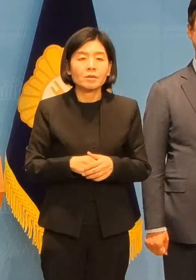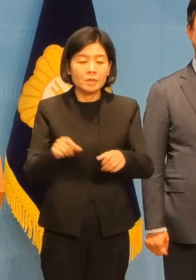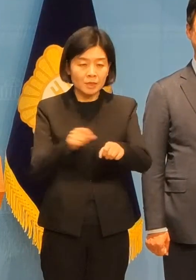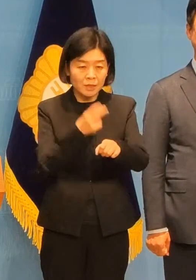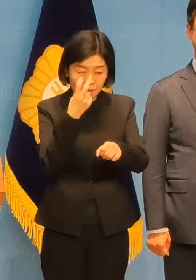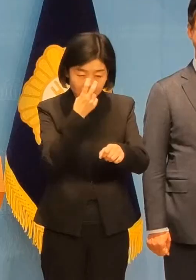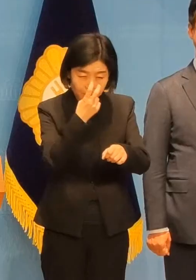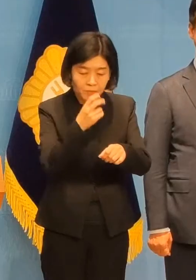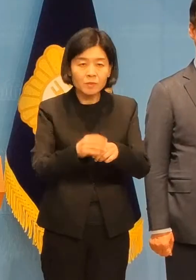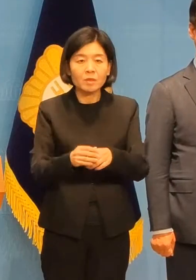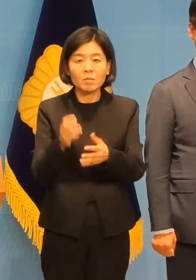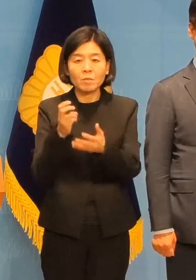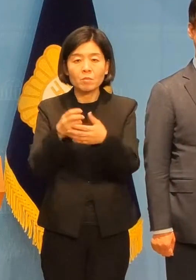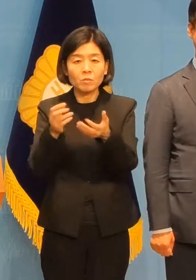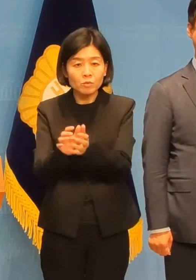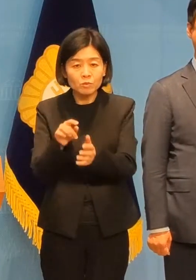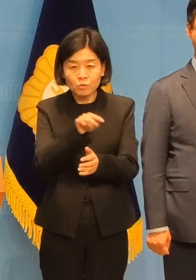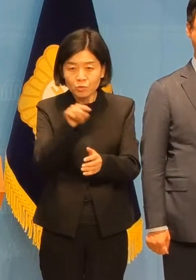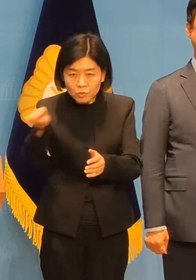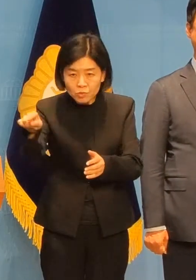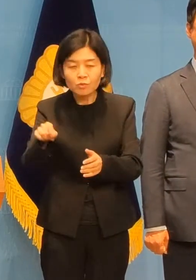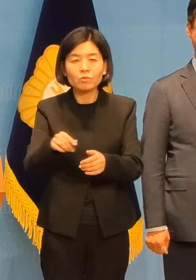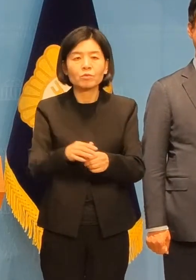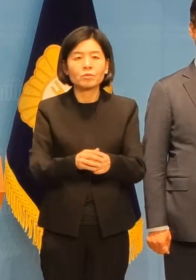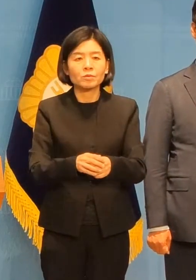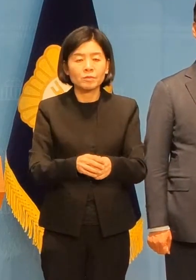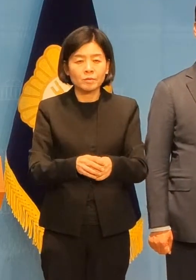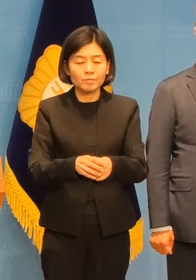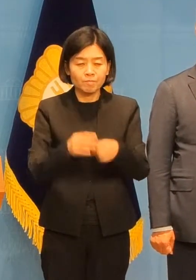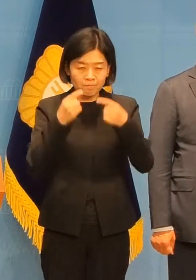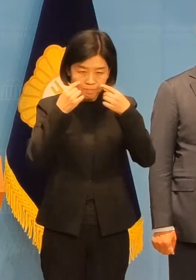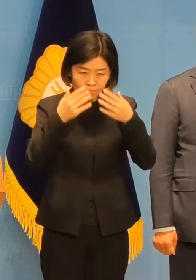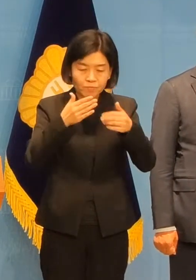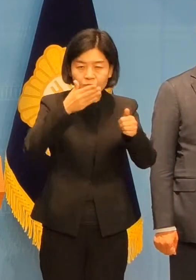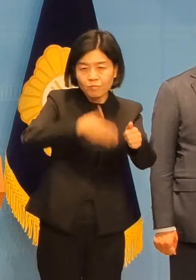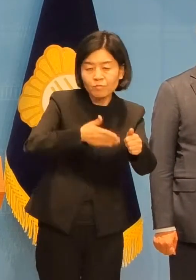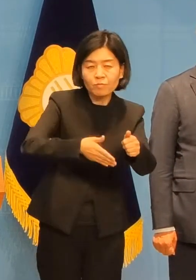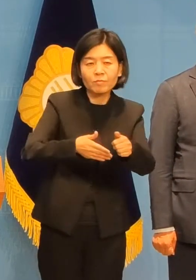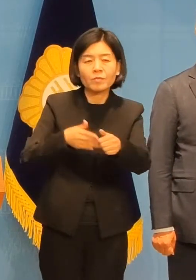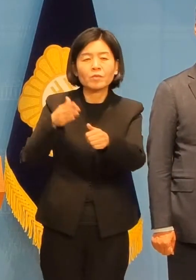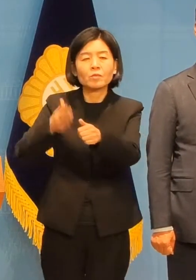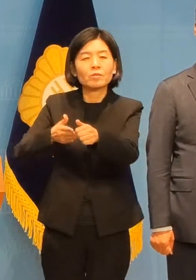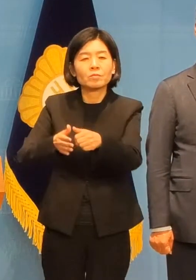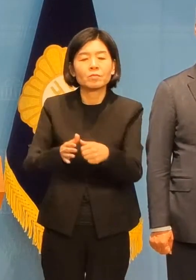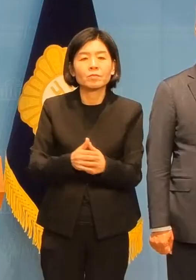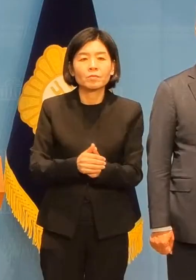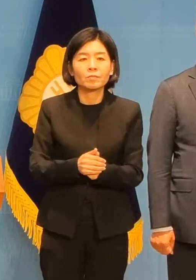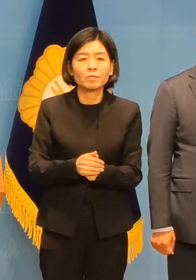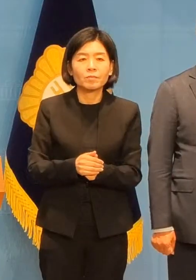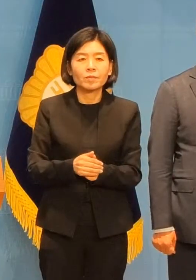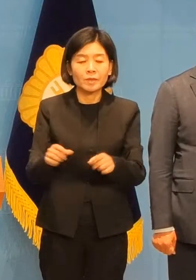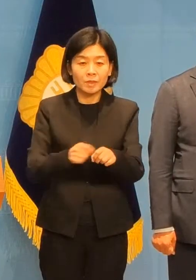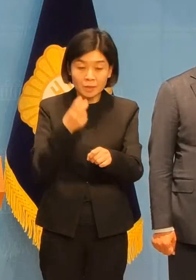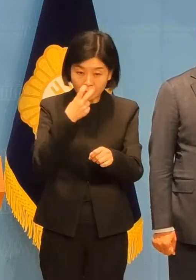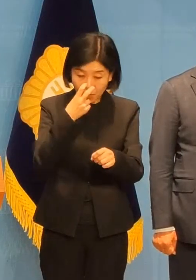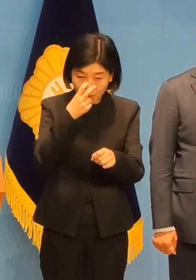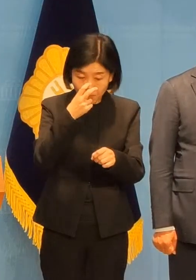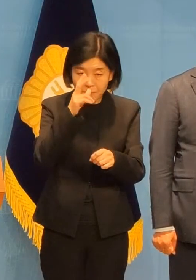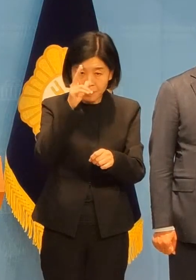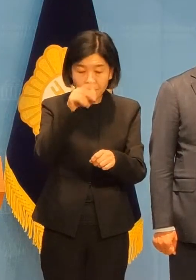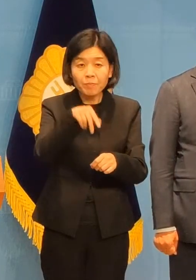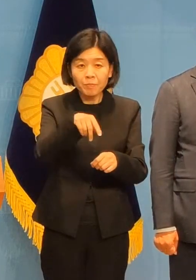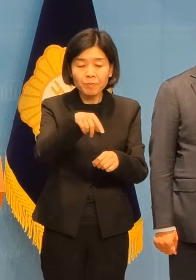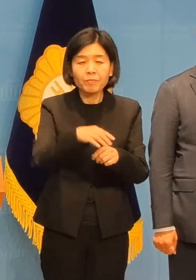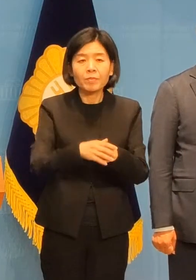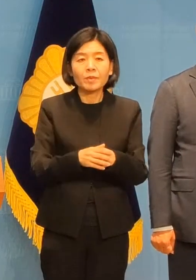특검과 법무부 등 관계기관에게 다시 한번 강력하게 요청합니다. 특검은 지금